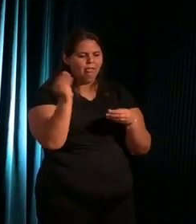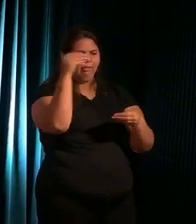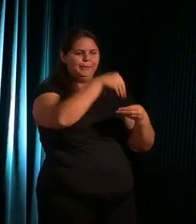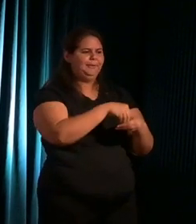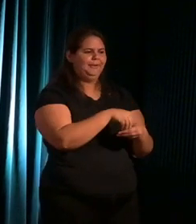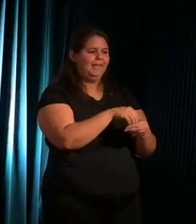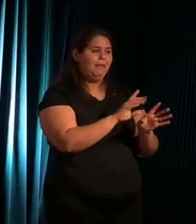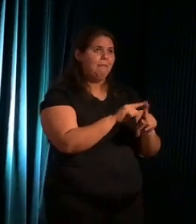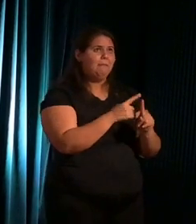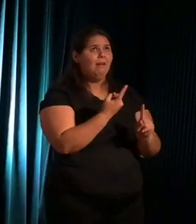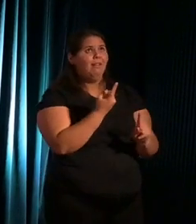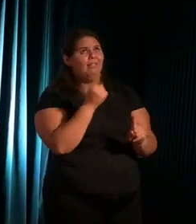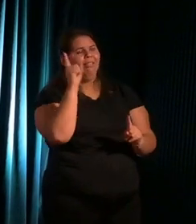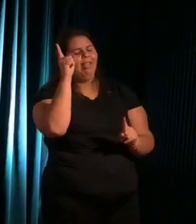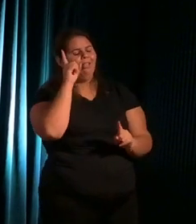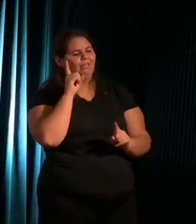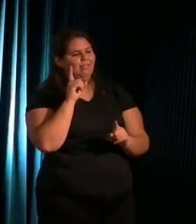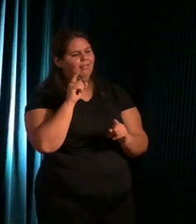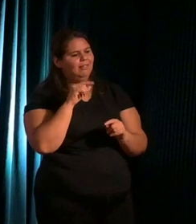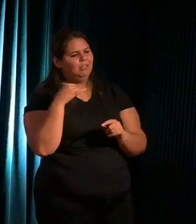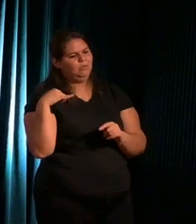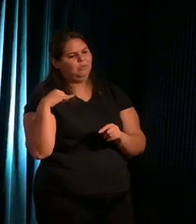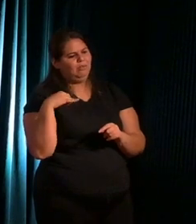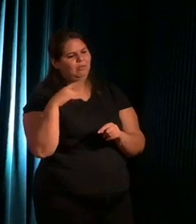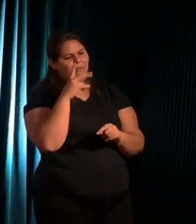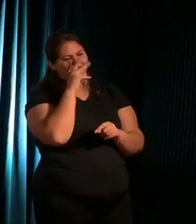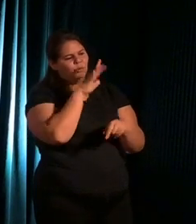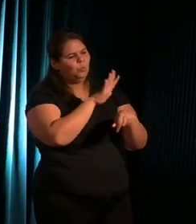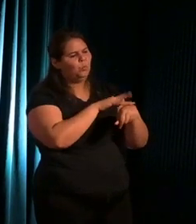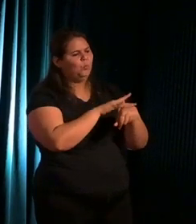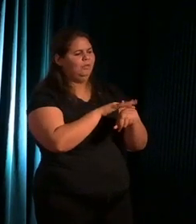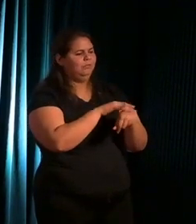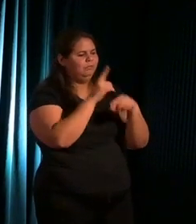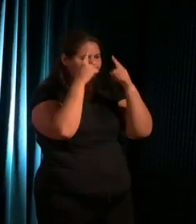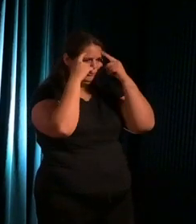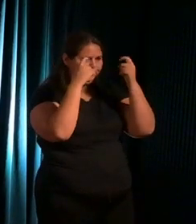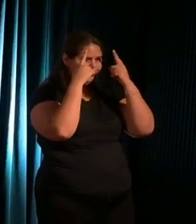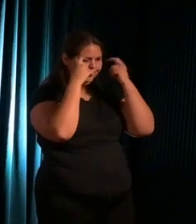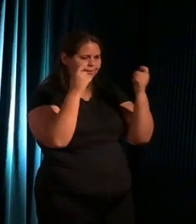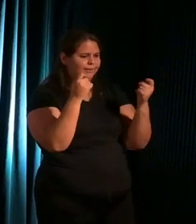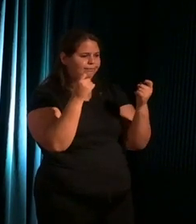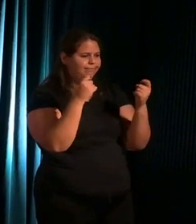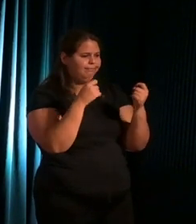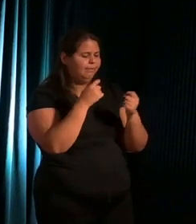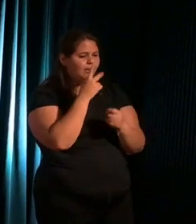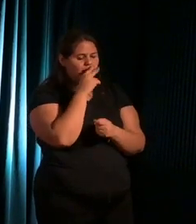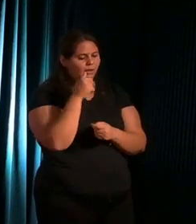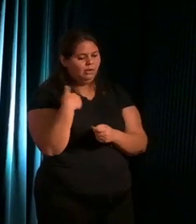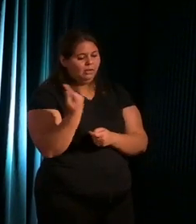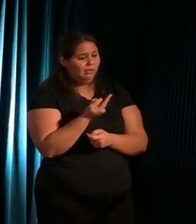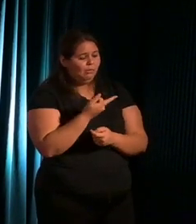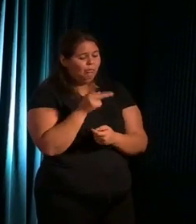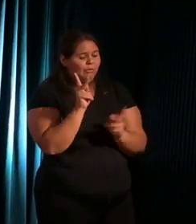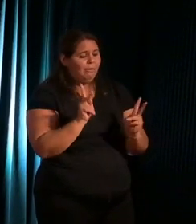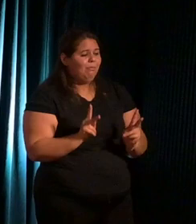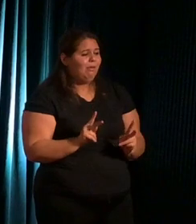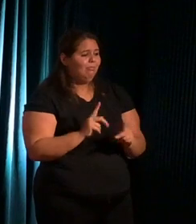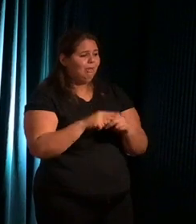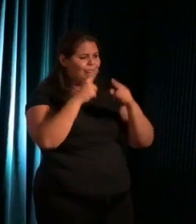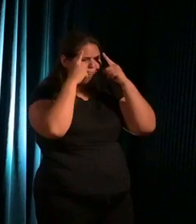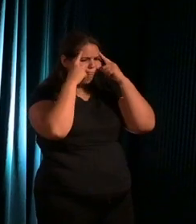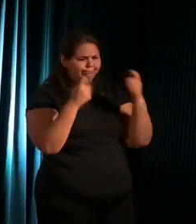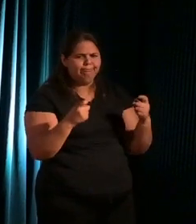grandes metrópoles estão adoentadas. A gente não tem sossego. Né, a questão da